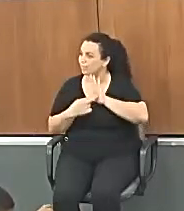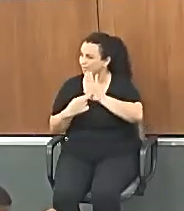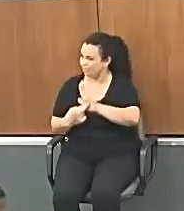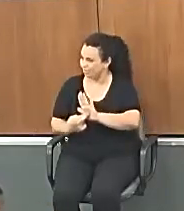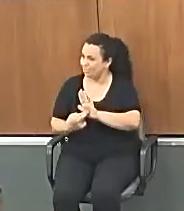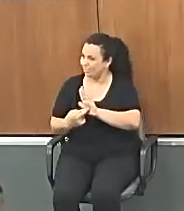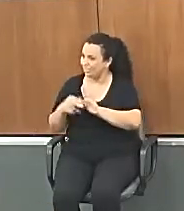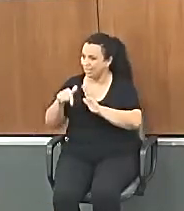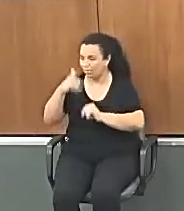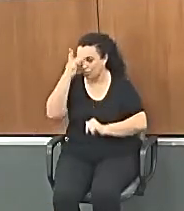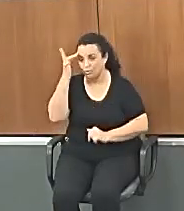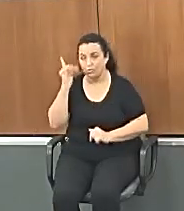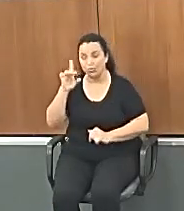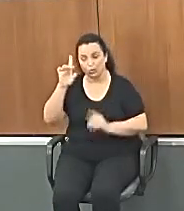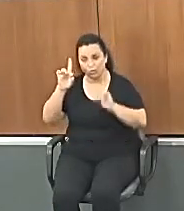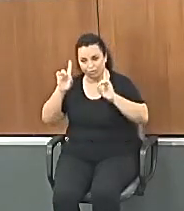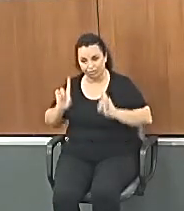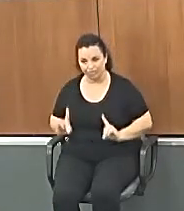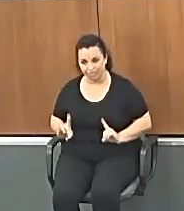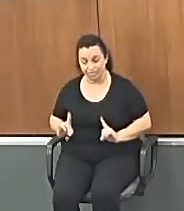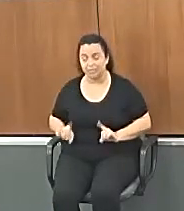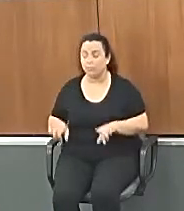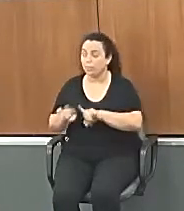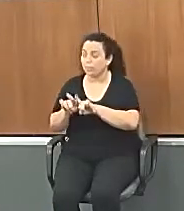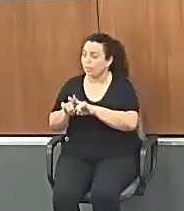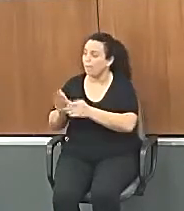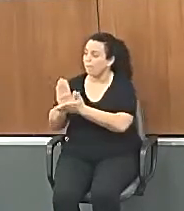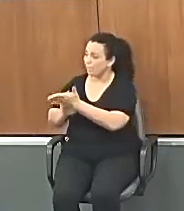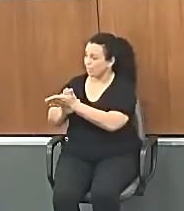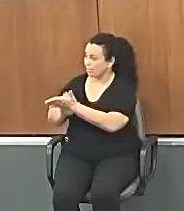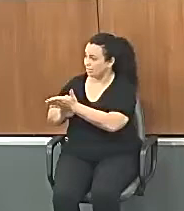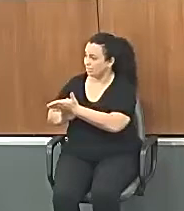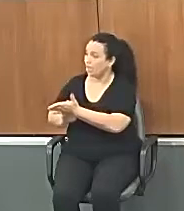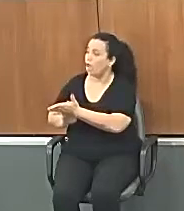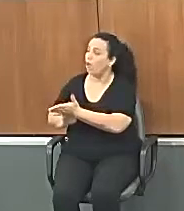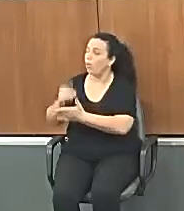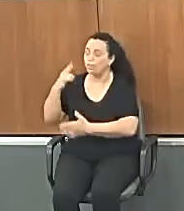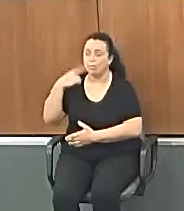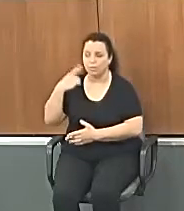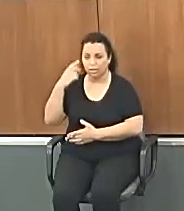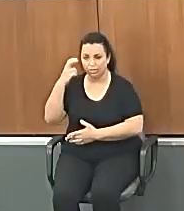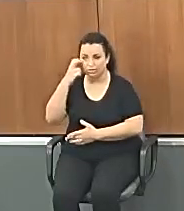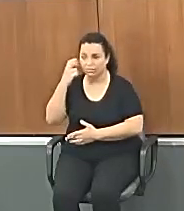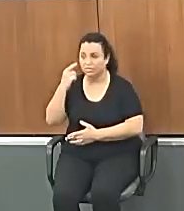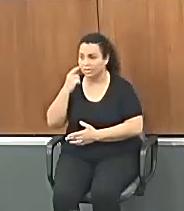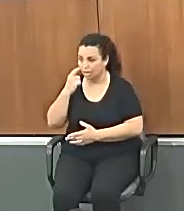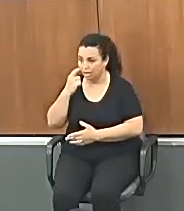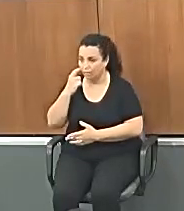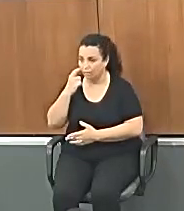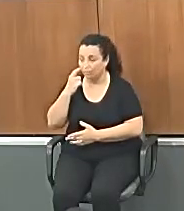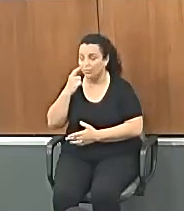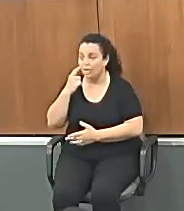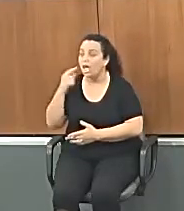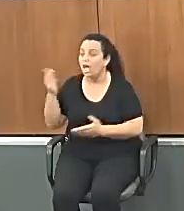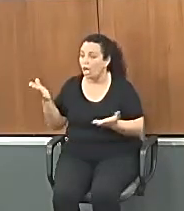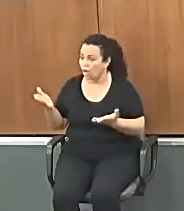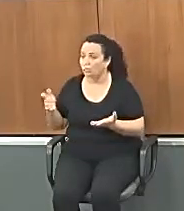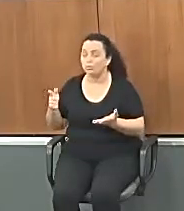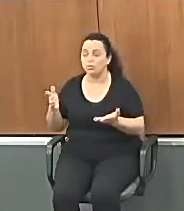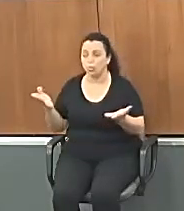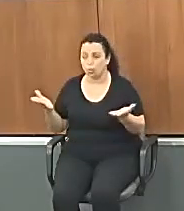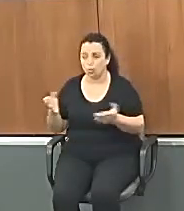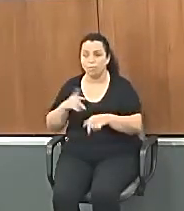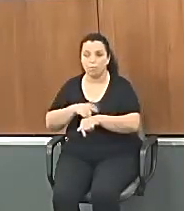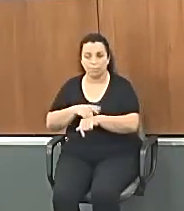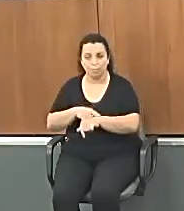pessoa com deficiência gostaria de parabenizar que o deputado josé guilherme é por este momento que está